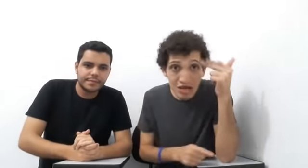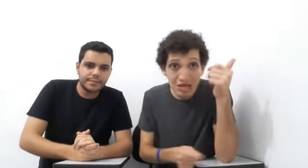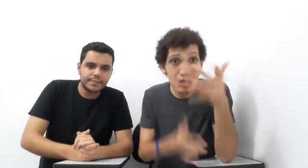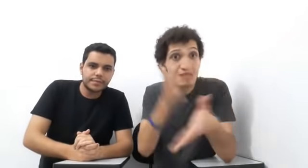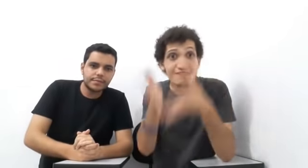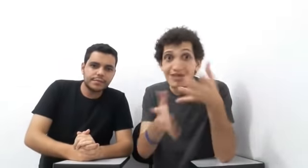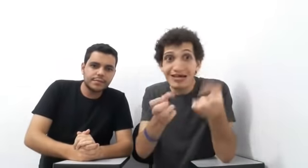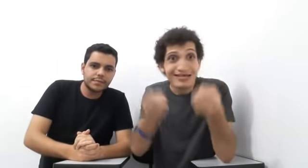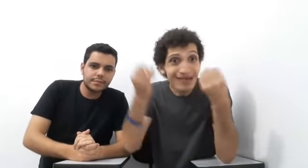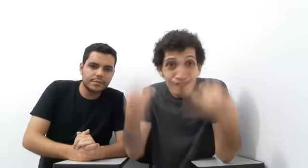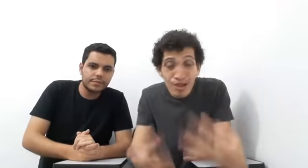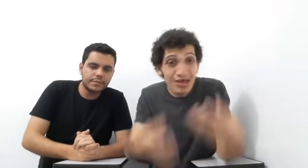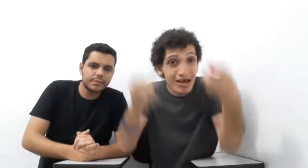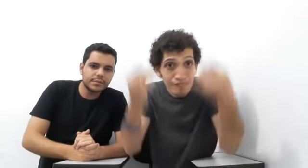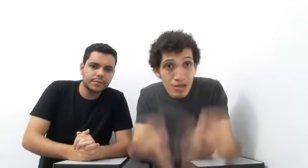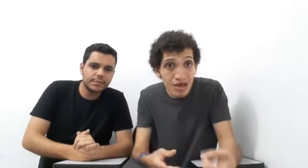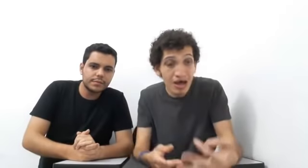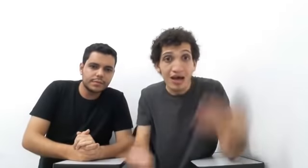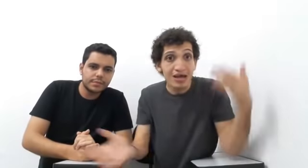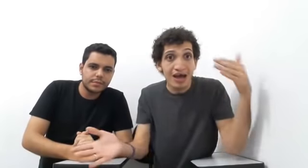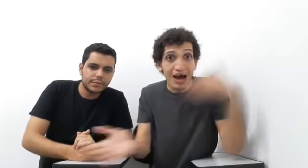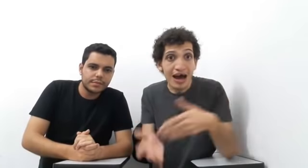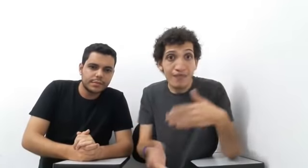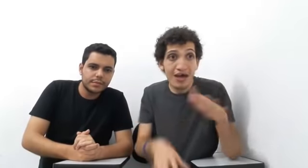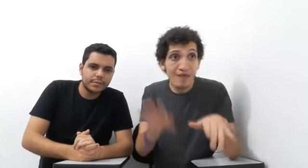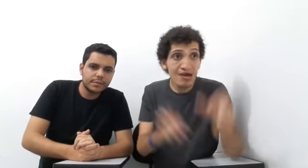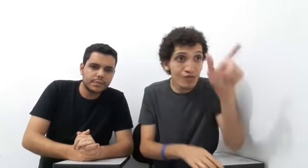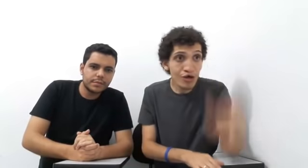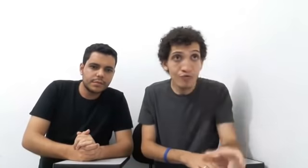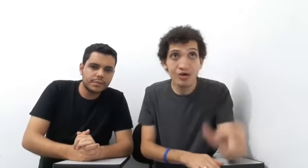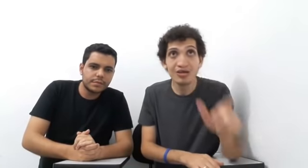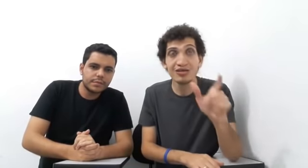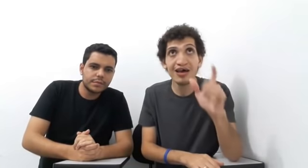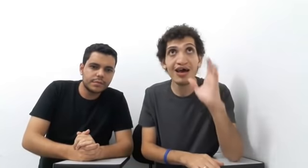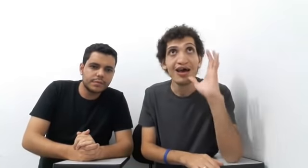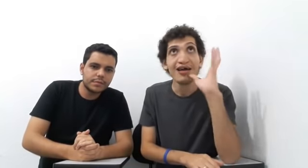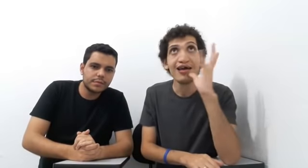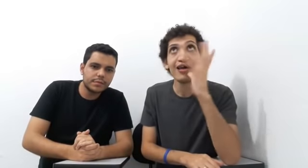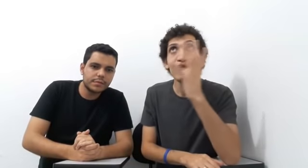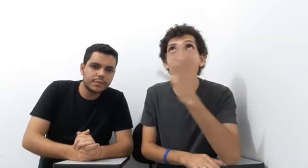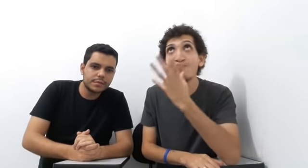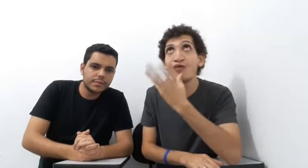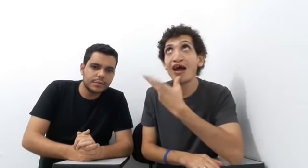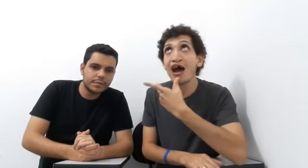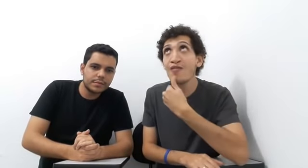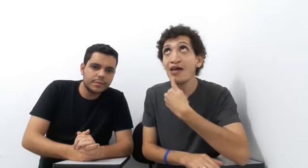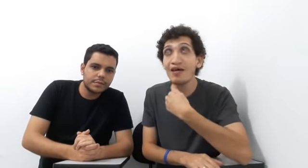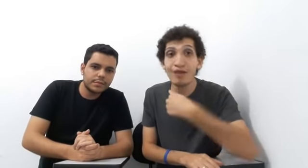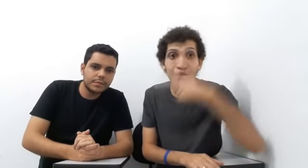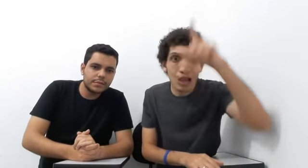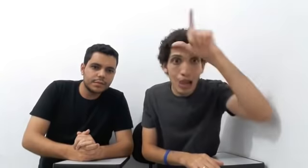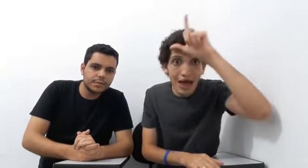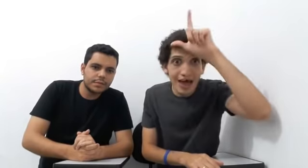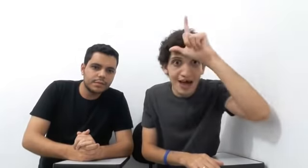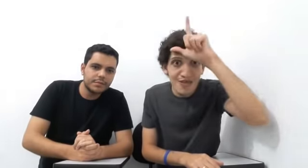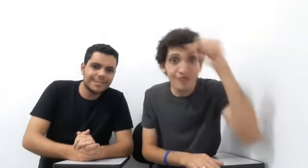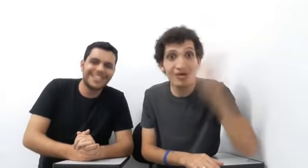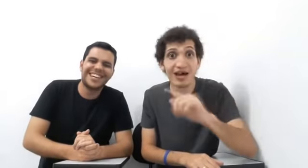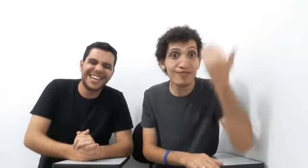ele explica, e até às vezes pessoas que é demorado, né, lerda, consegue